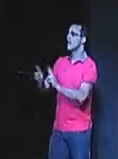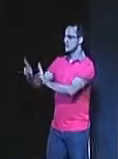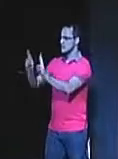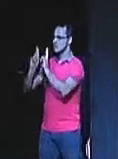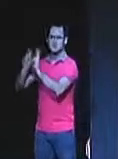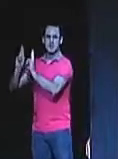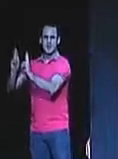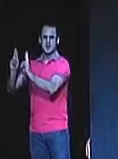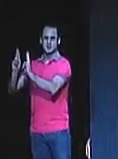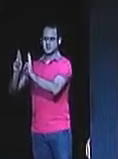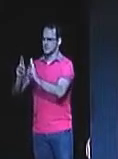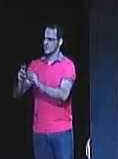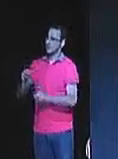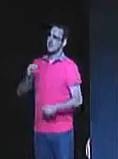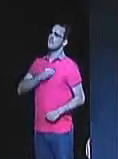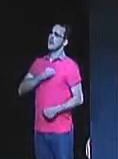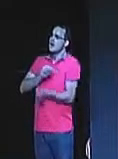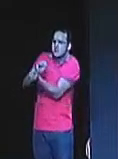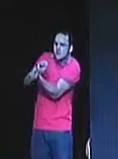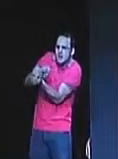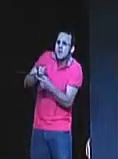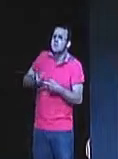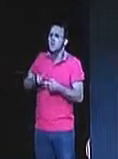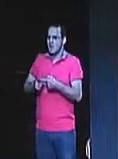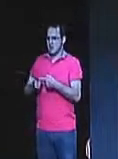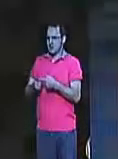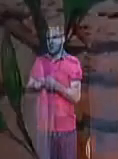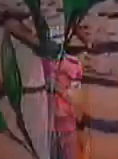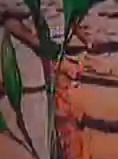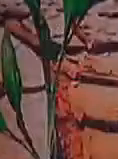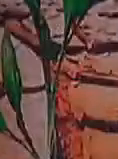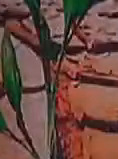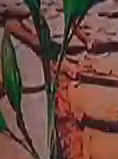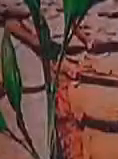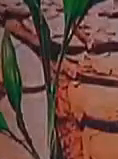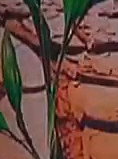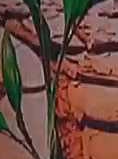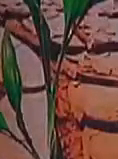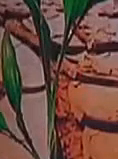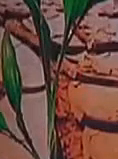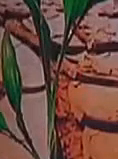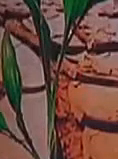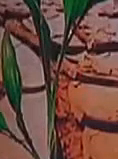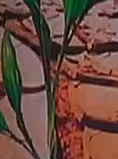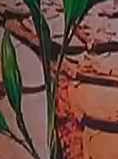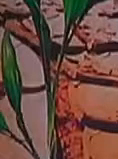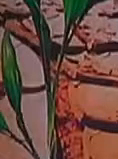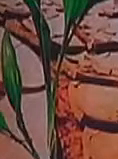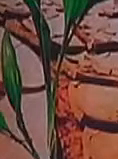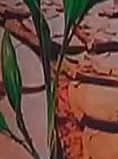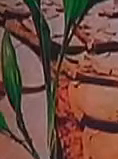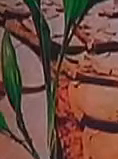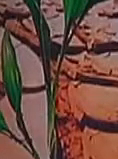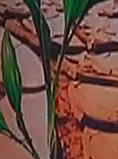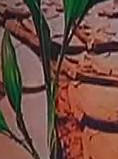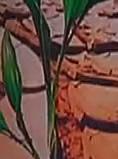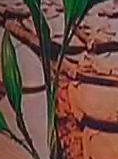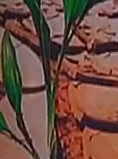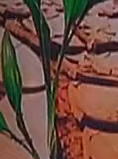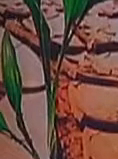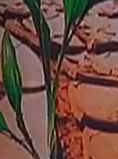o pecado escraviza paulo apresenta o 2º certificado de garantia o documento que nos traz esperança quando o